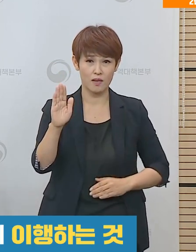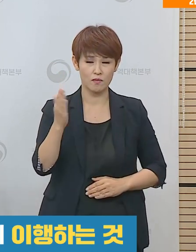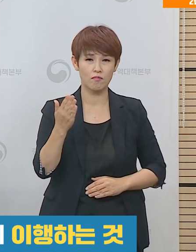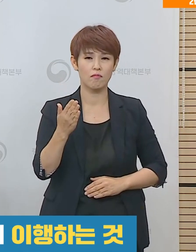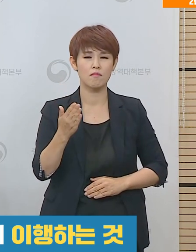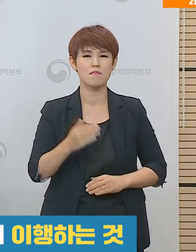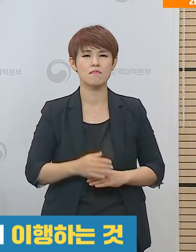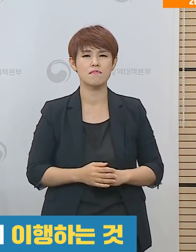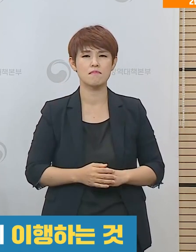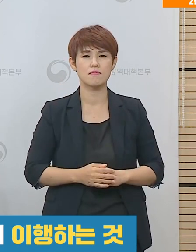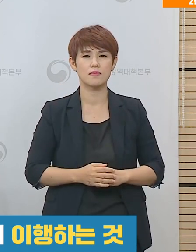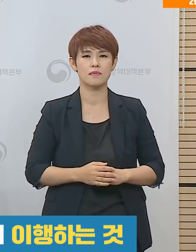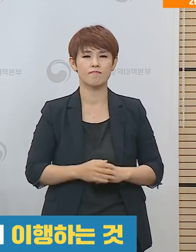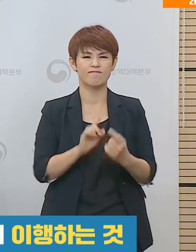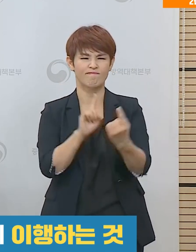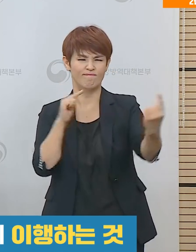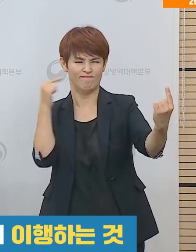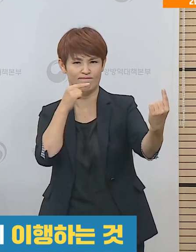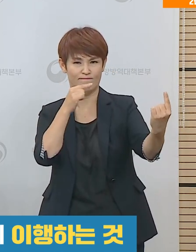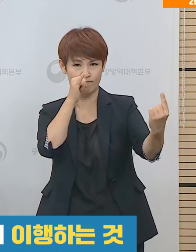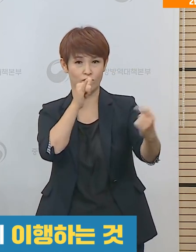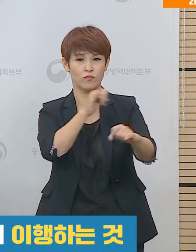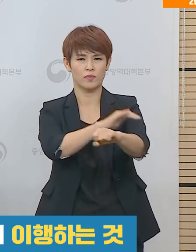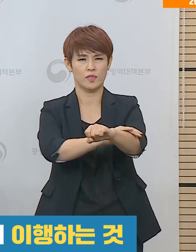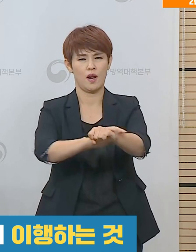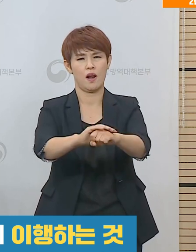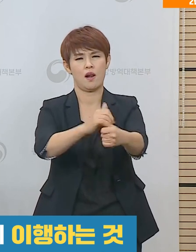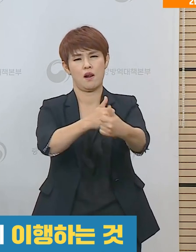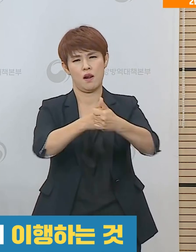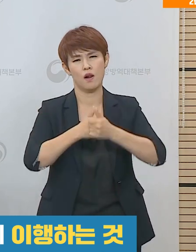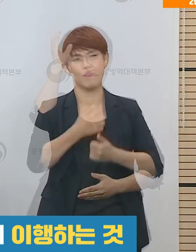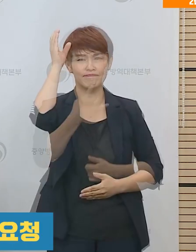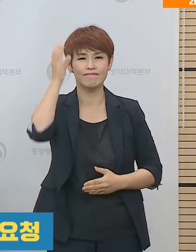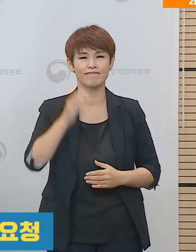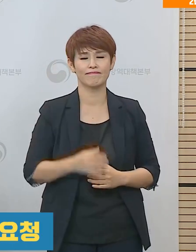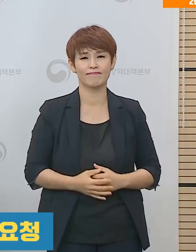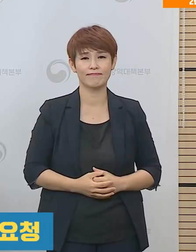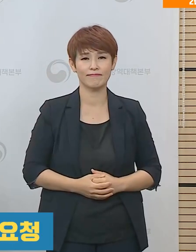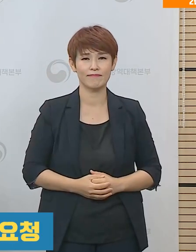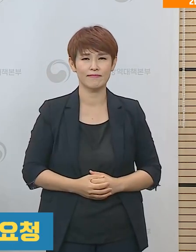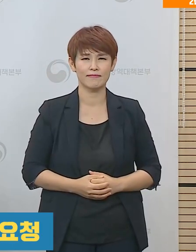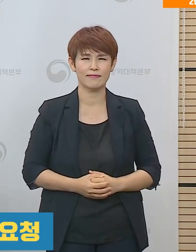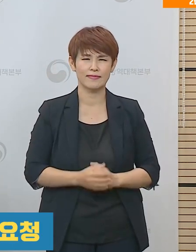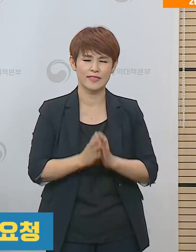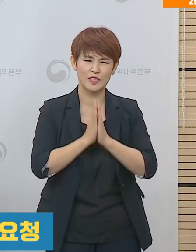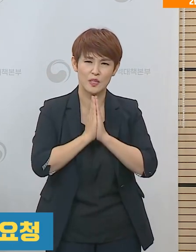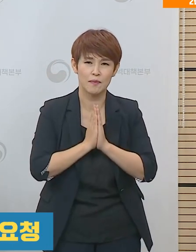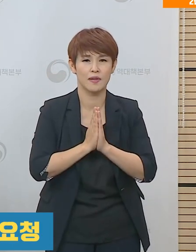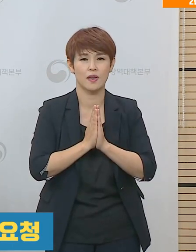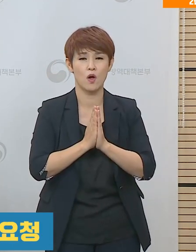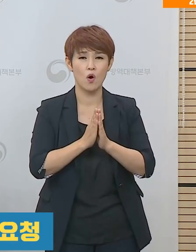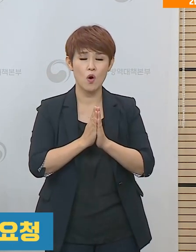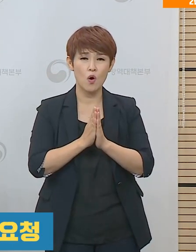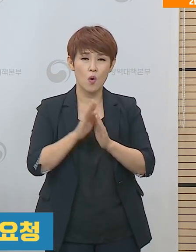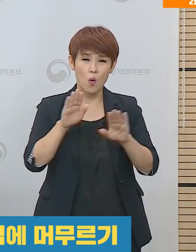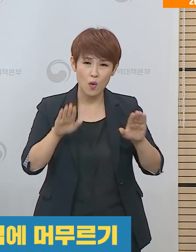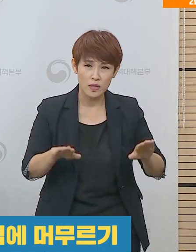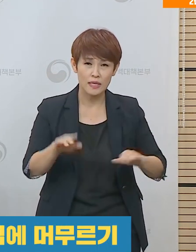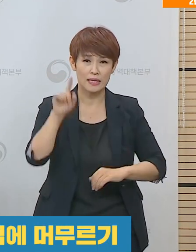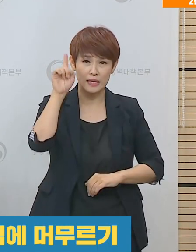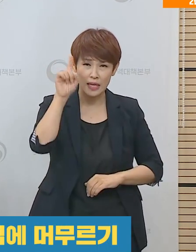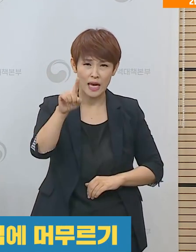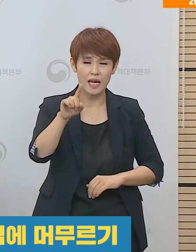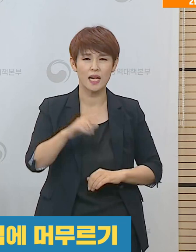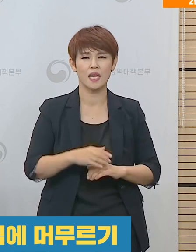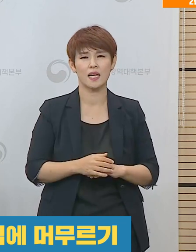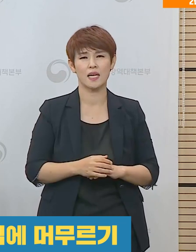두기를 충실하게 그리고 단단하게 이행하는 것뿐입니다. 제발 오늘 내일 주말은